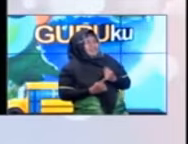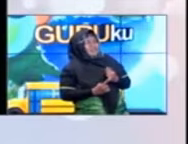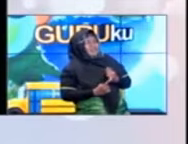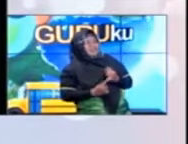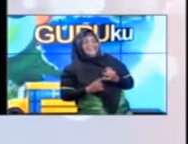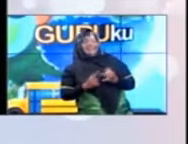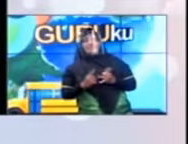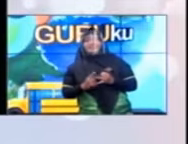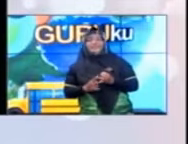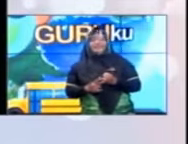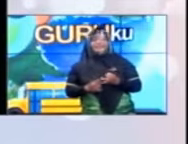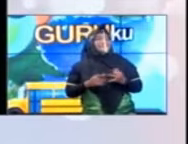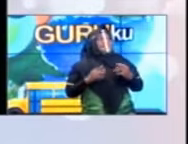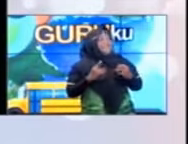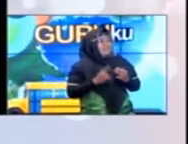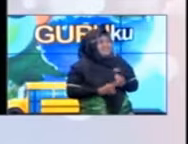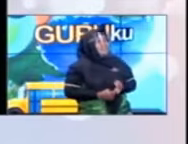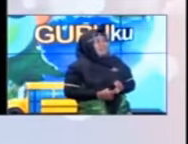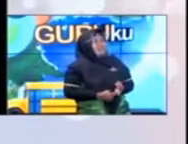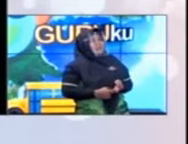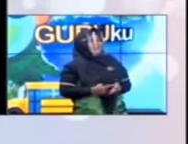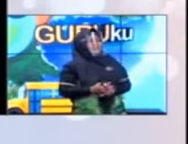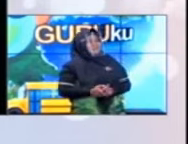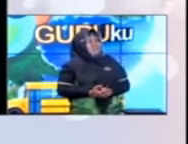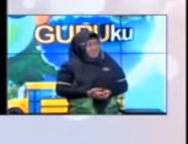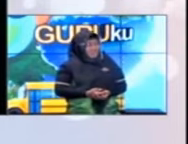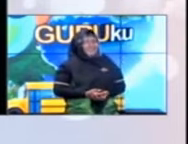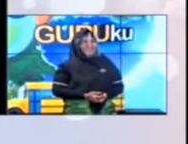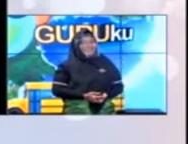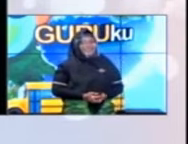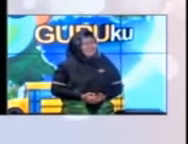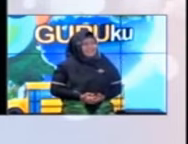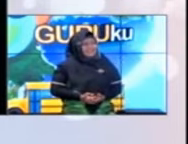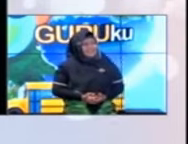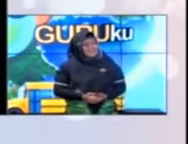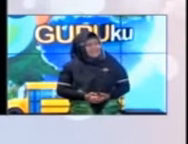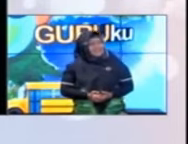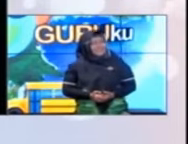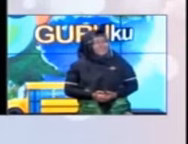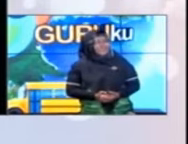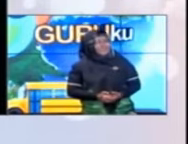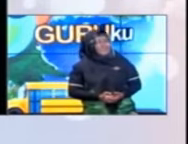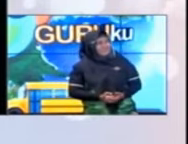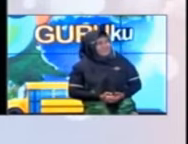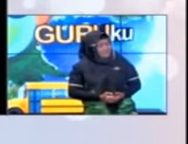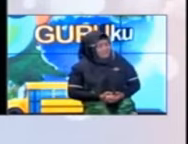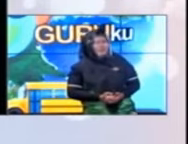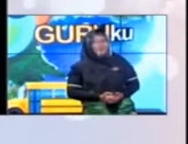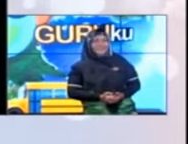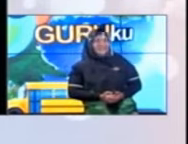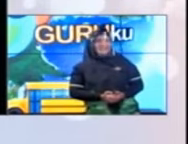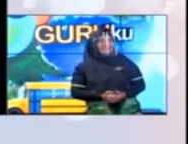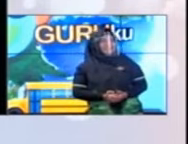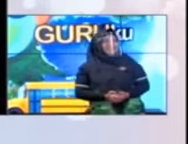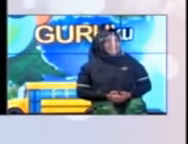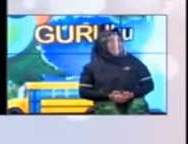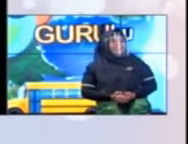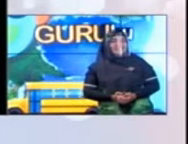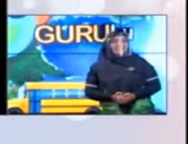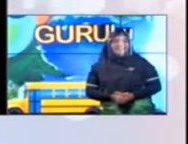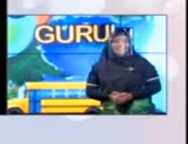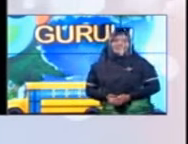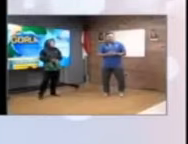merasakan sakit, serta yang kedua tidak terjadi cedera Pak Agus. Oh begitu, ya. Jadi harus menggunakan matras ya Bu Regina. Betul ya. Sekali. Oke